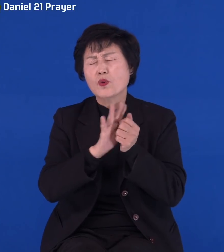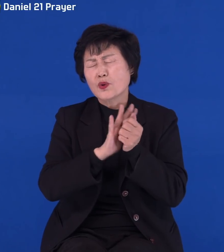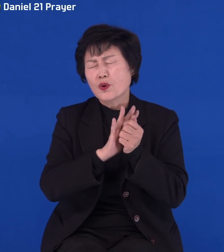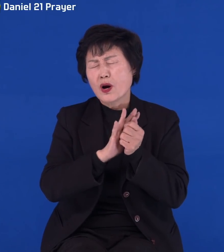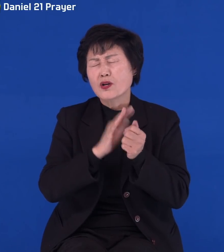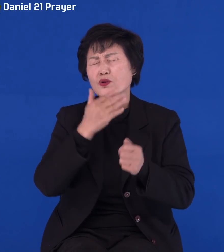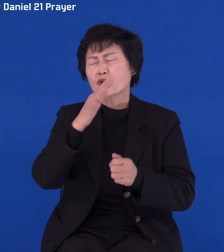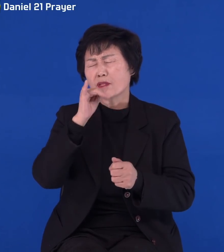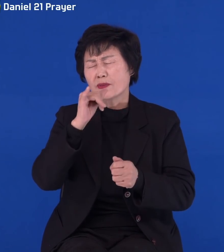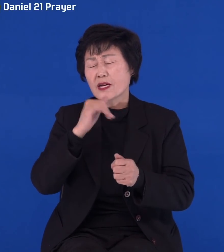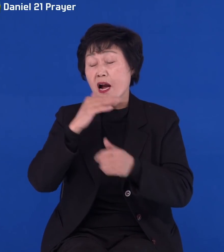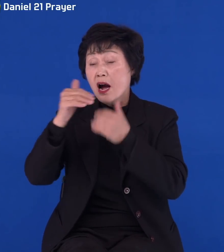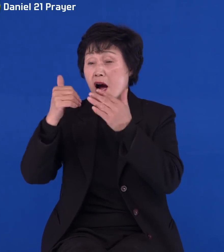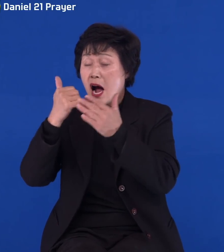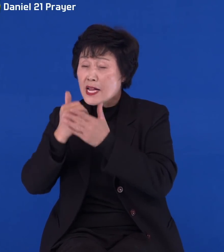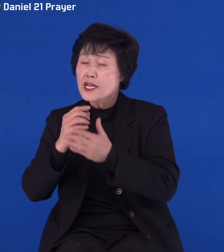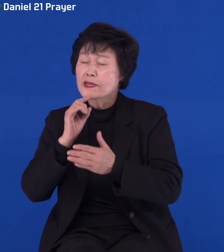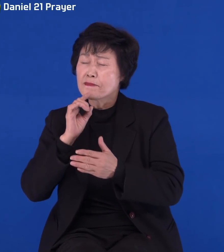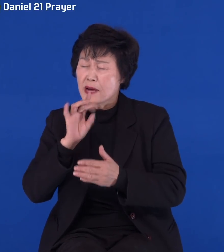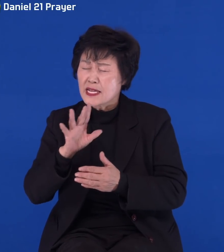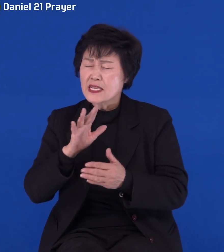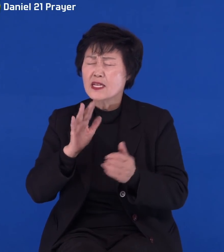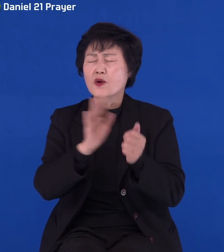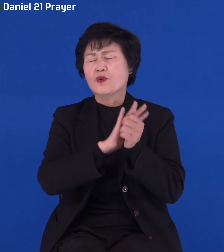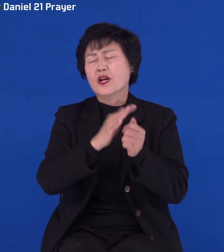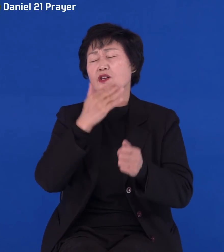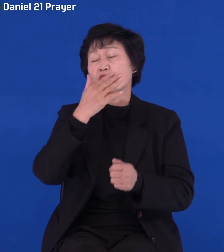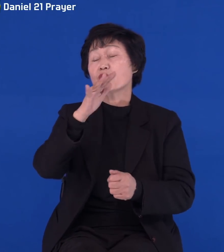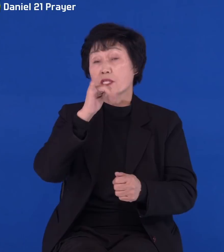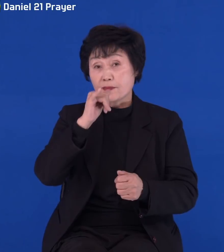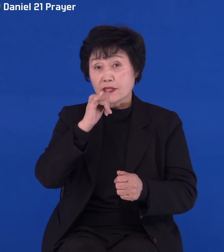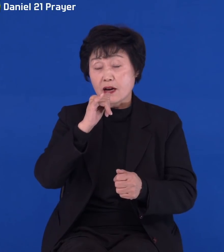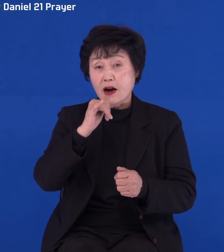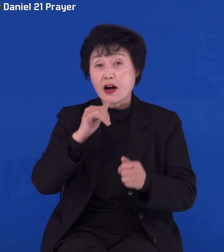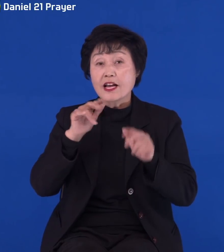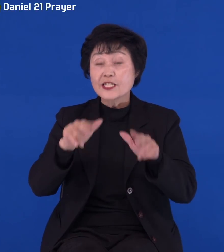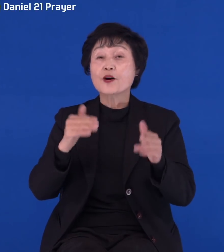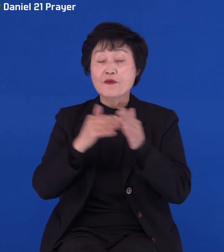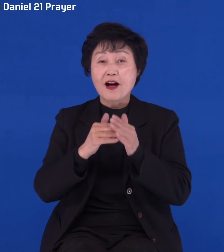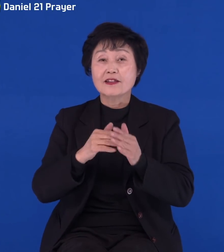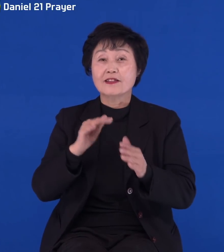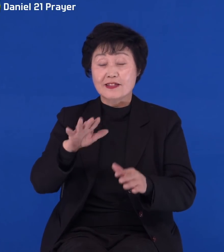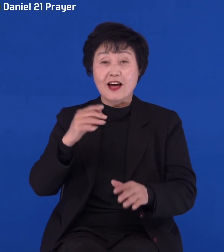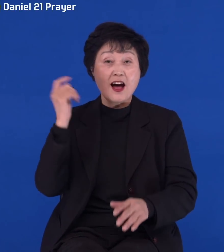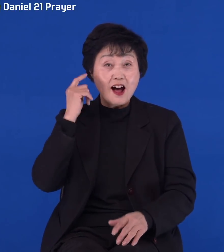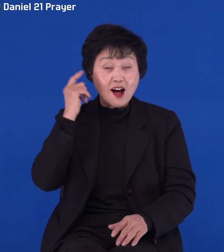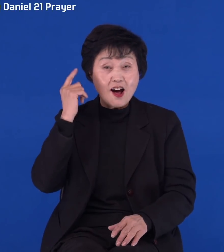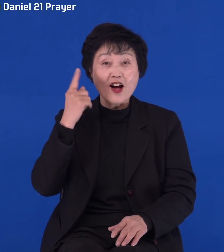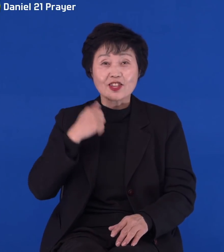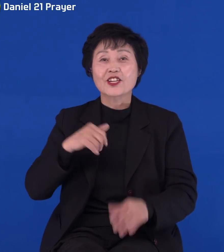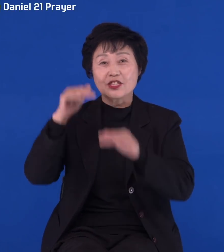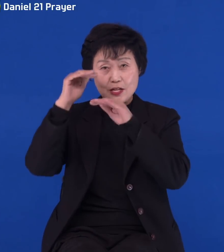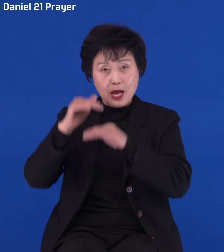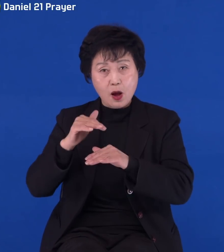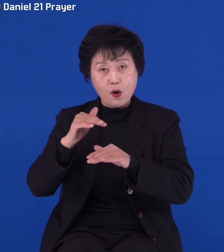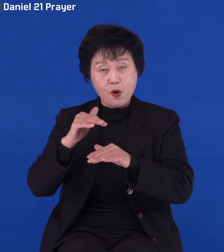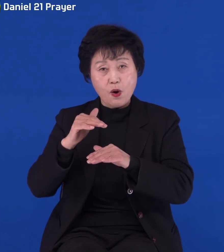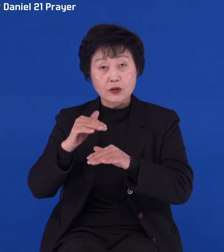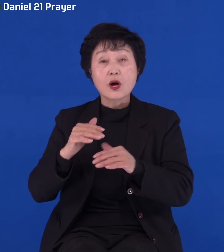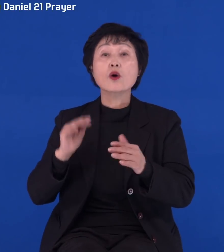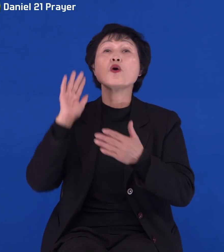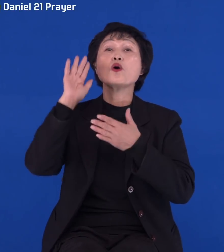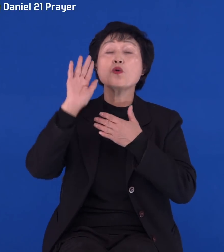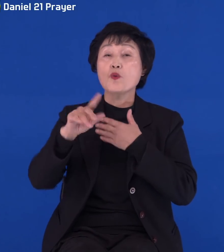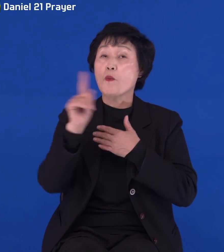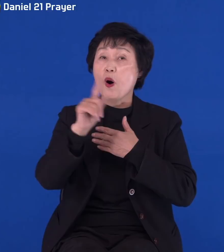하나님 이루하신과 평강을 허락하여 주시옵소서. 여기까지는 제가 들었던 뻔한 대답이에요. 근데 그 다음의 기도가 저를 무너뜨렸어요.